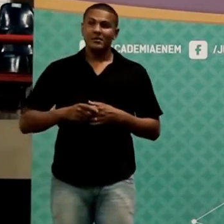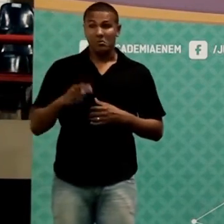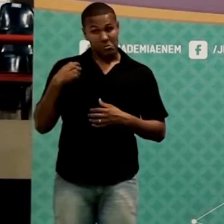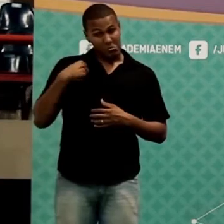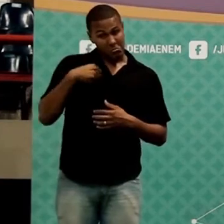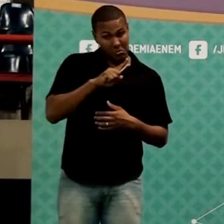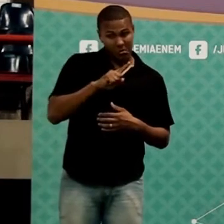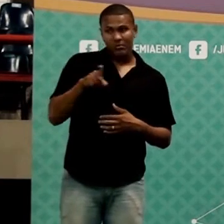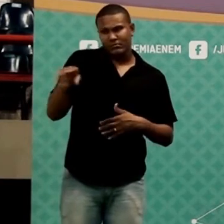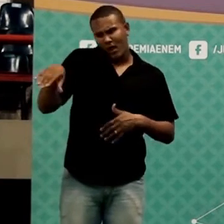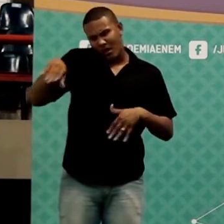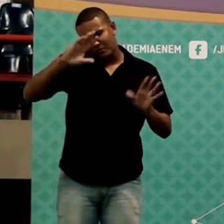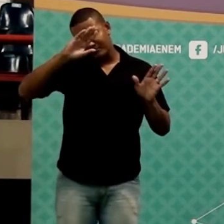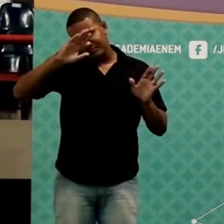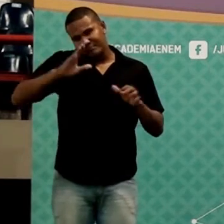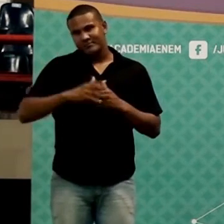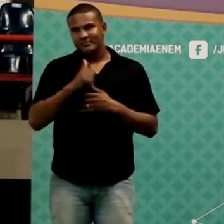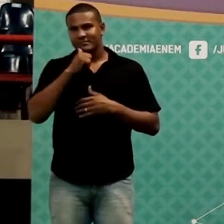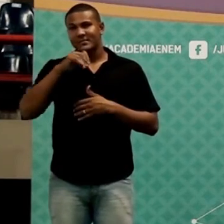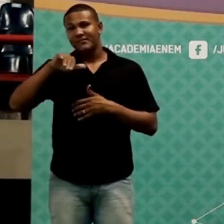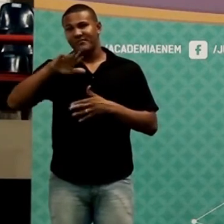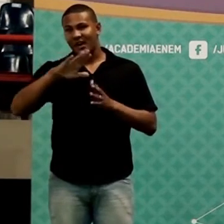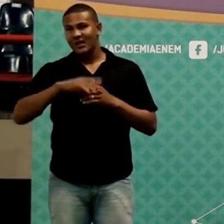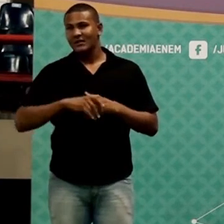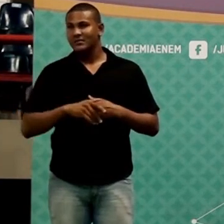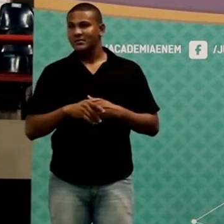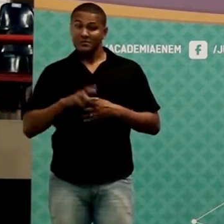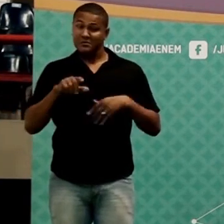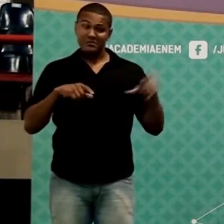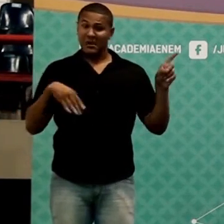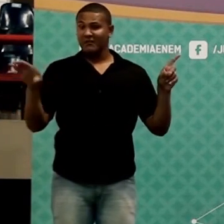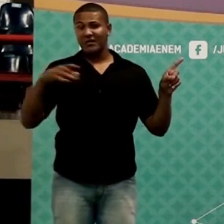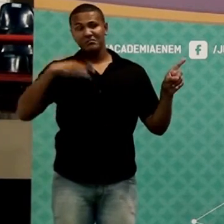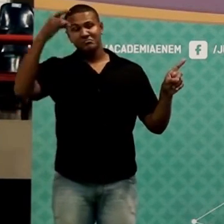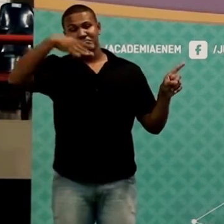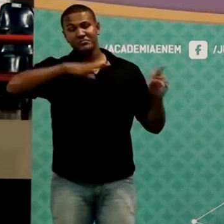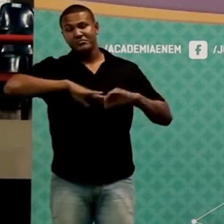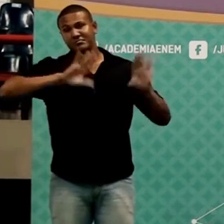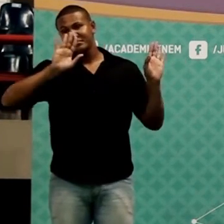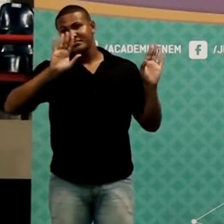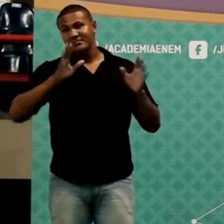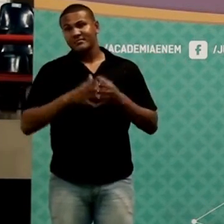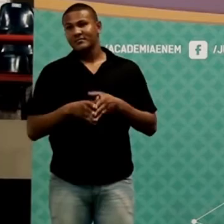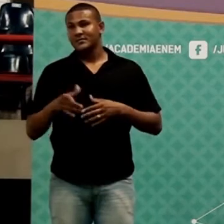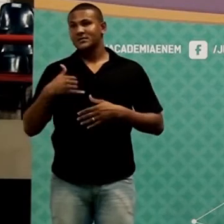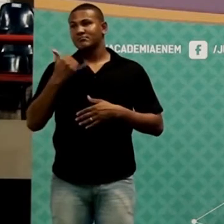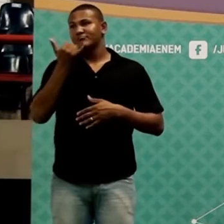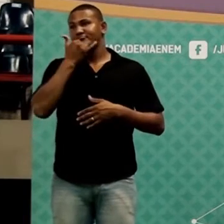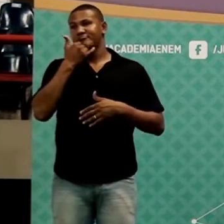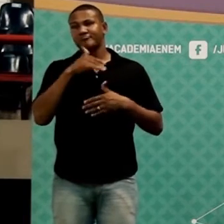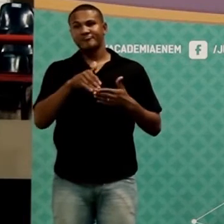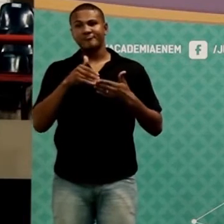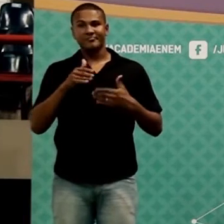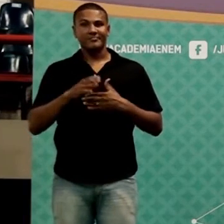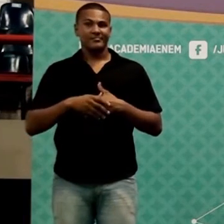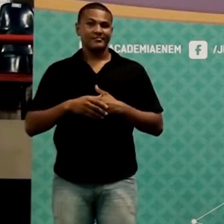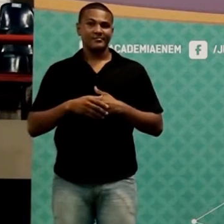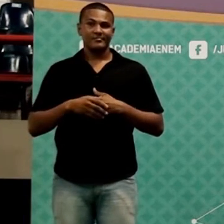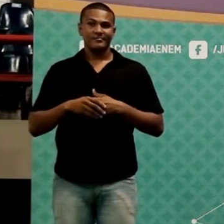viu? Ela vá. E você vai e ela lhe deixa. Faz falta não para ela. Pode